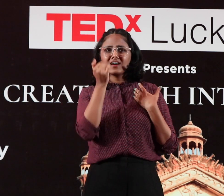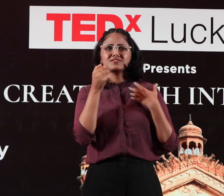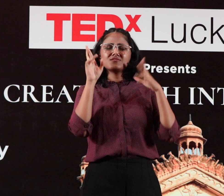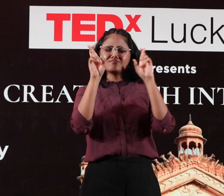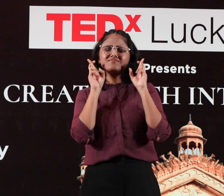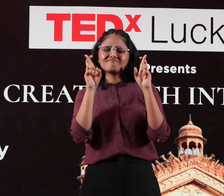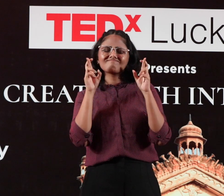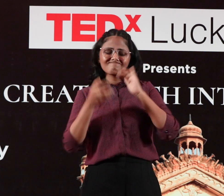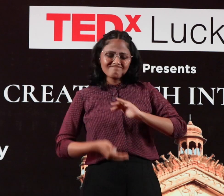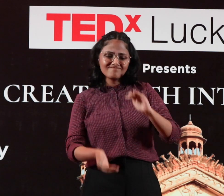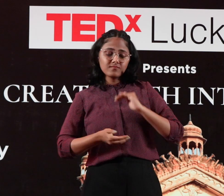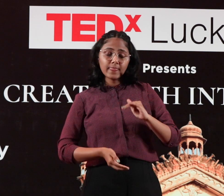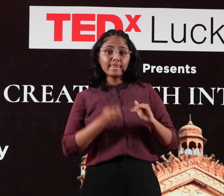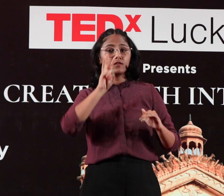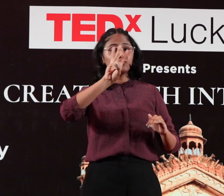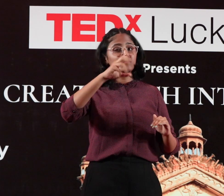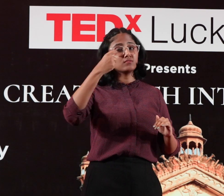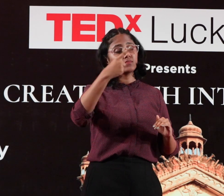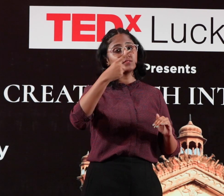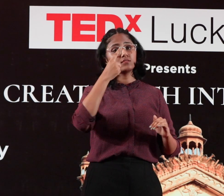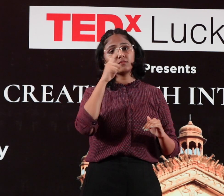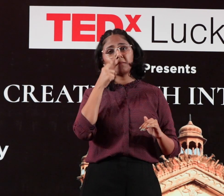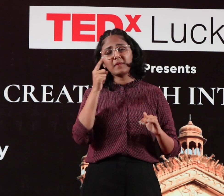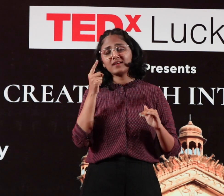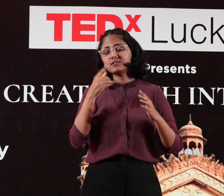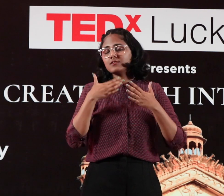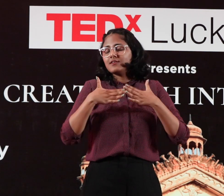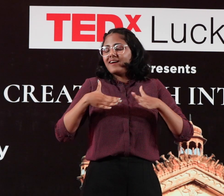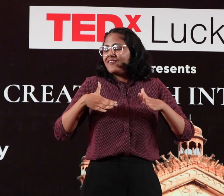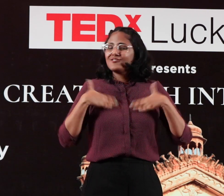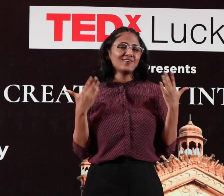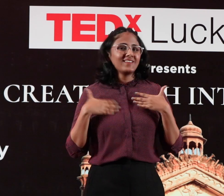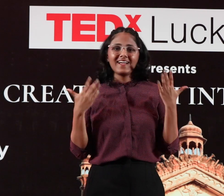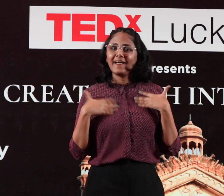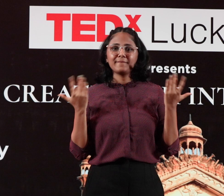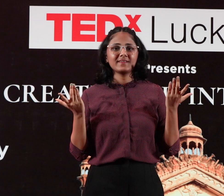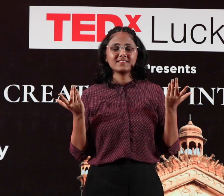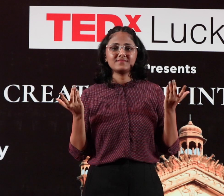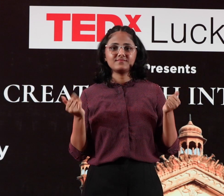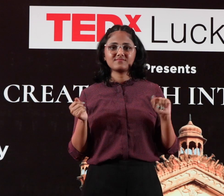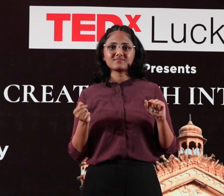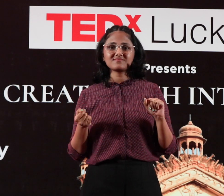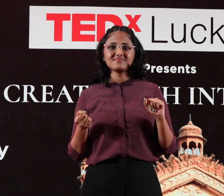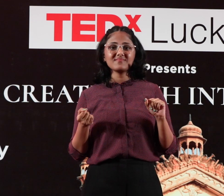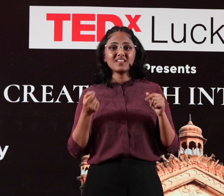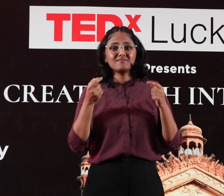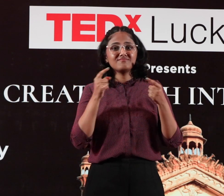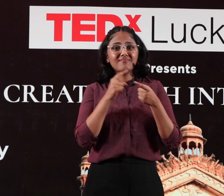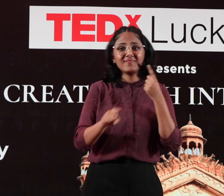हुई. पहले 3 महीने मानो कि दिवाली सी उनके घर पे थी, पर कहते हैं ना कि खुशियों को नजर लग जाना, बस वैसा ही